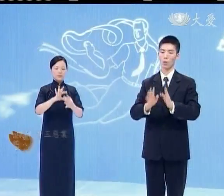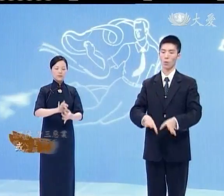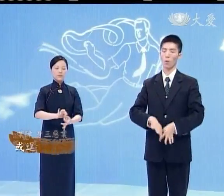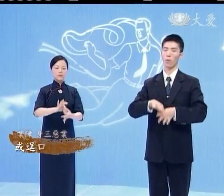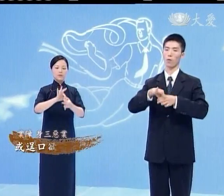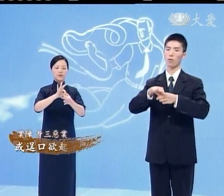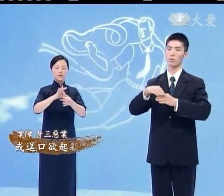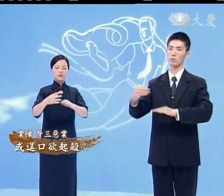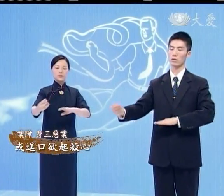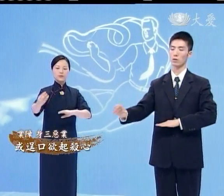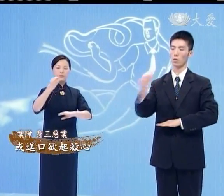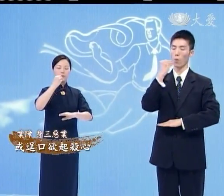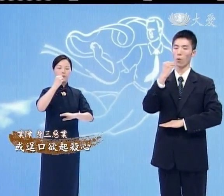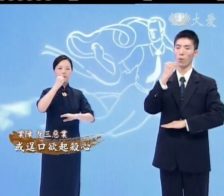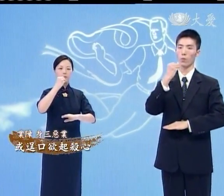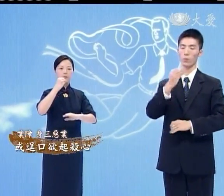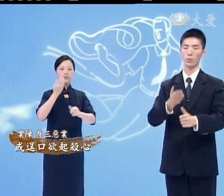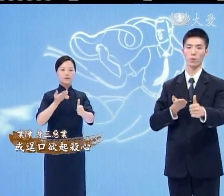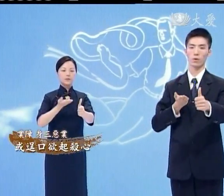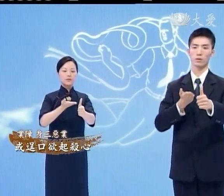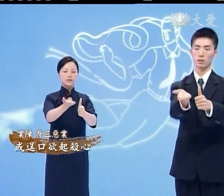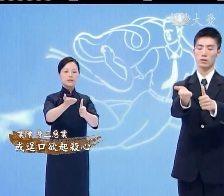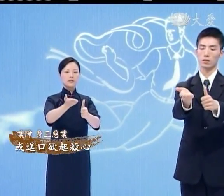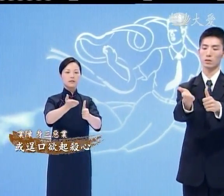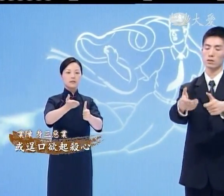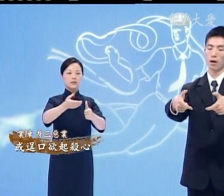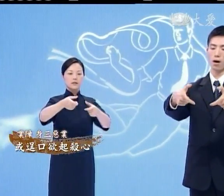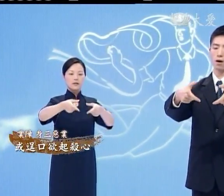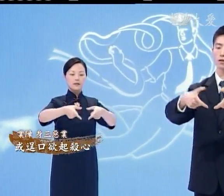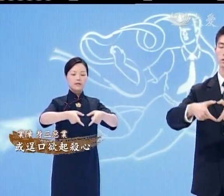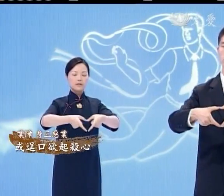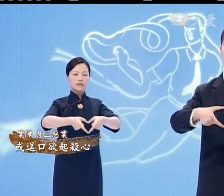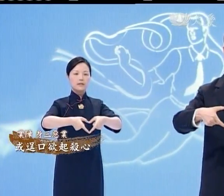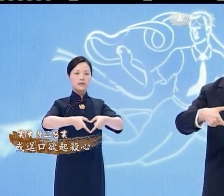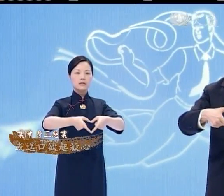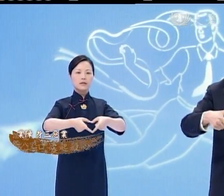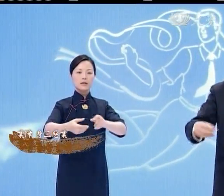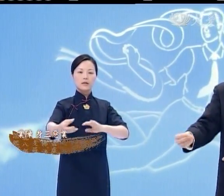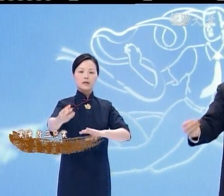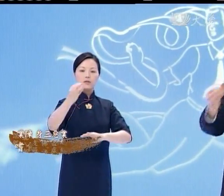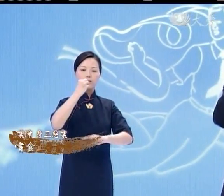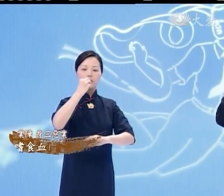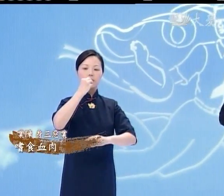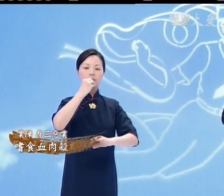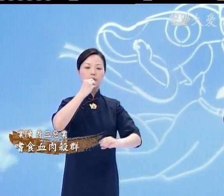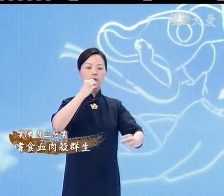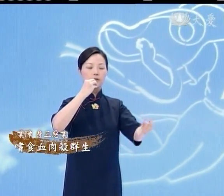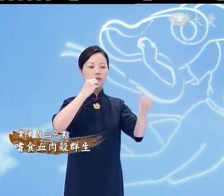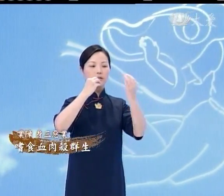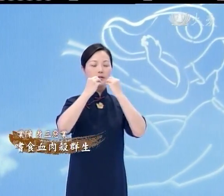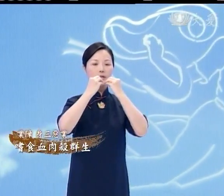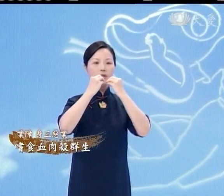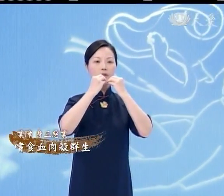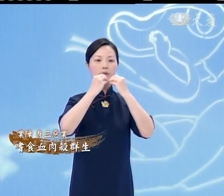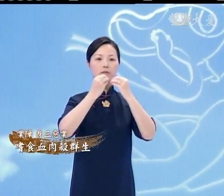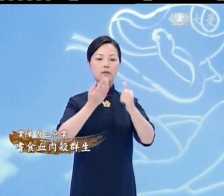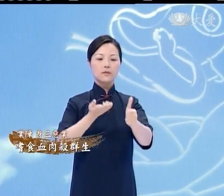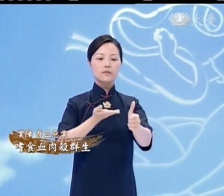火成口欲七杀心，时时血肉